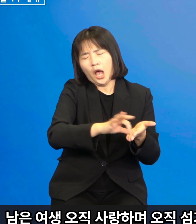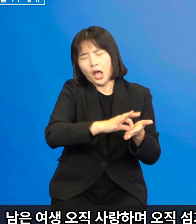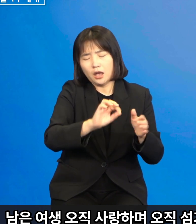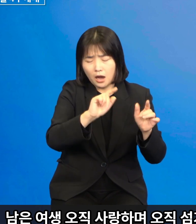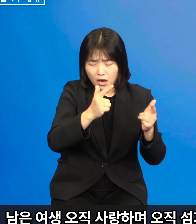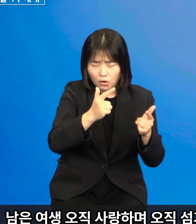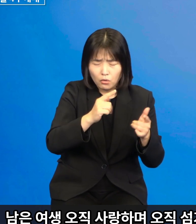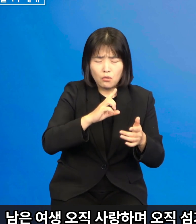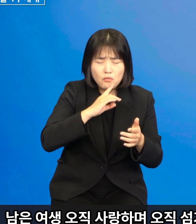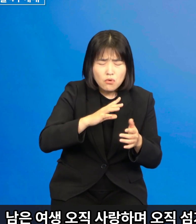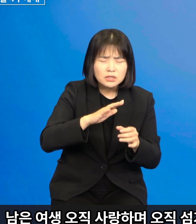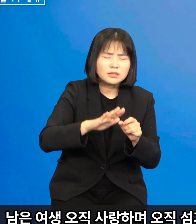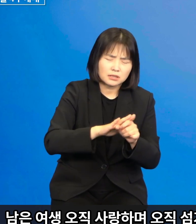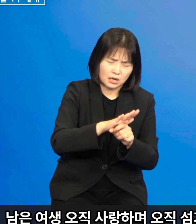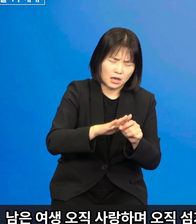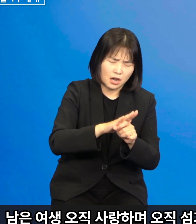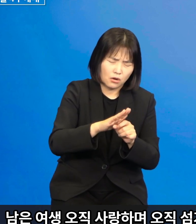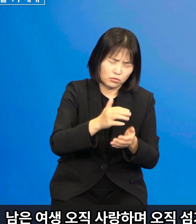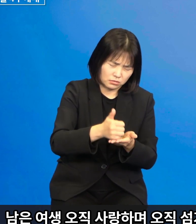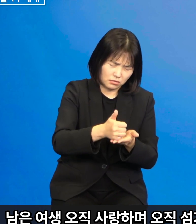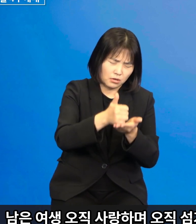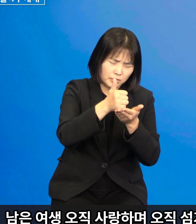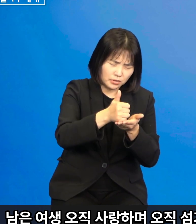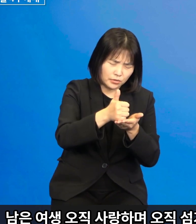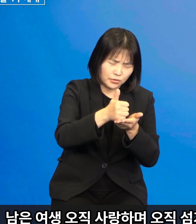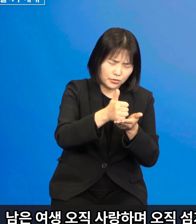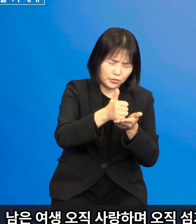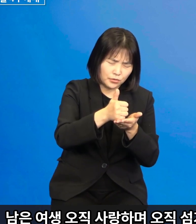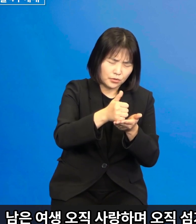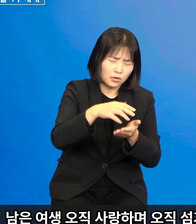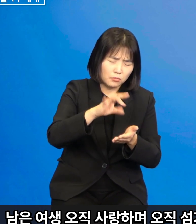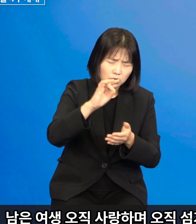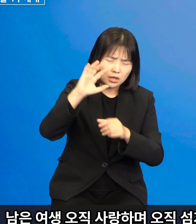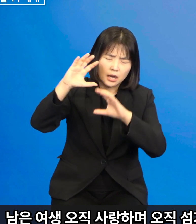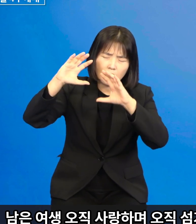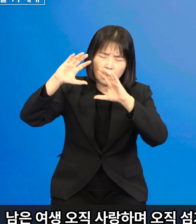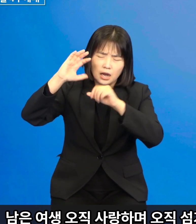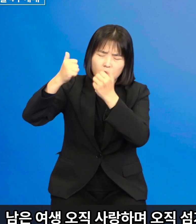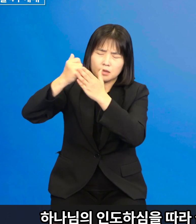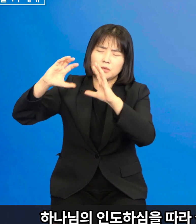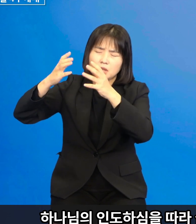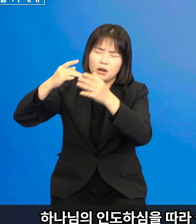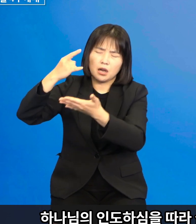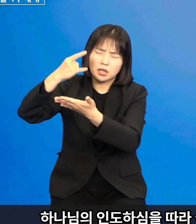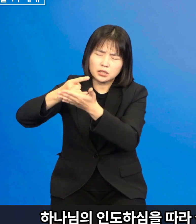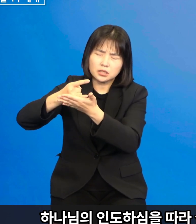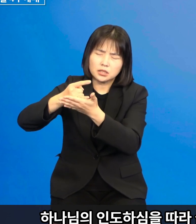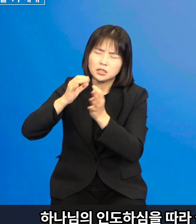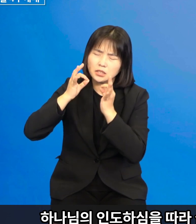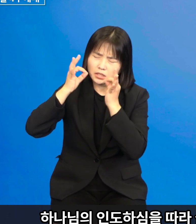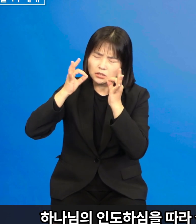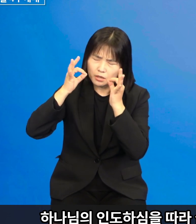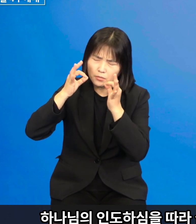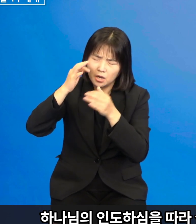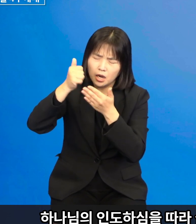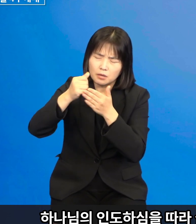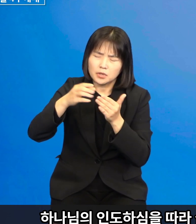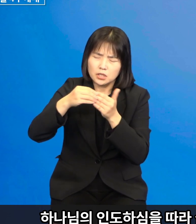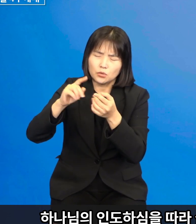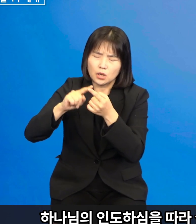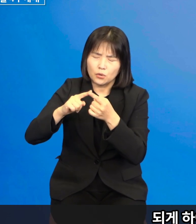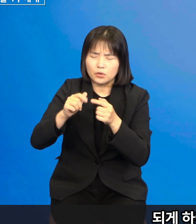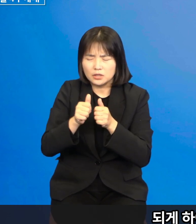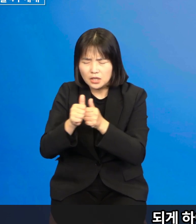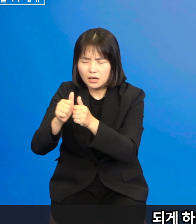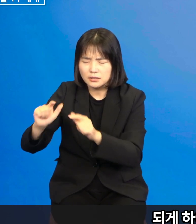여생 오직 사랑하며 오직 섬기며 오직 먼저 그의 나라와 의를 구하며 하나님의 인도하심을 따라 살아가는 하나님의